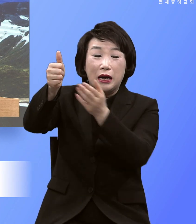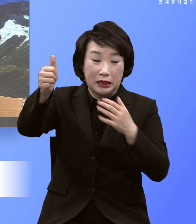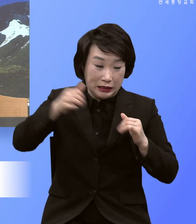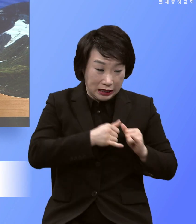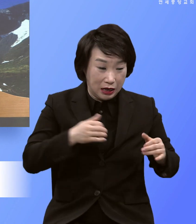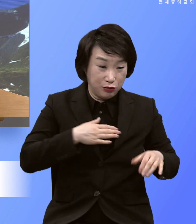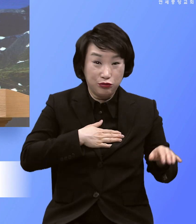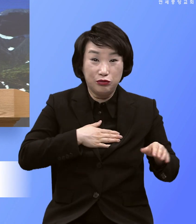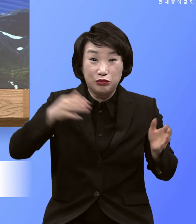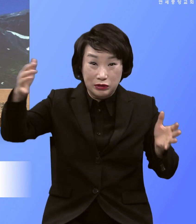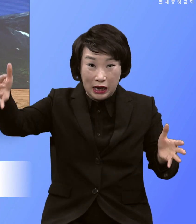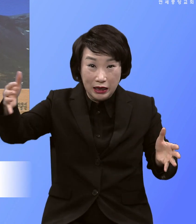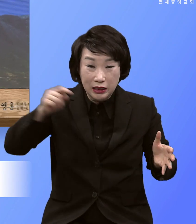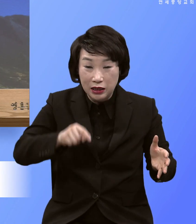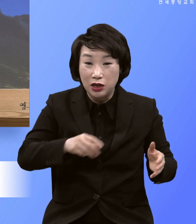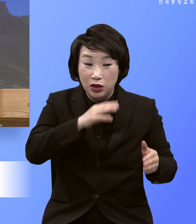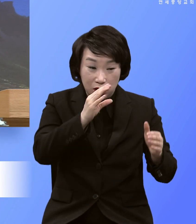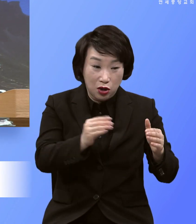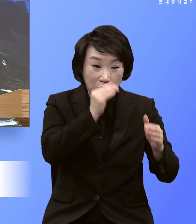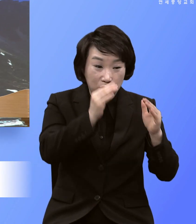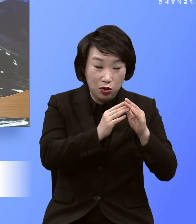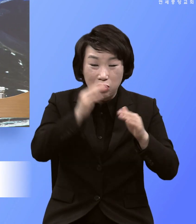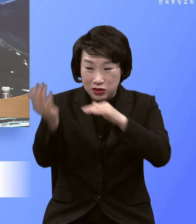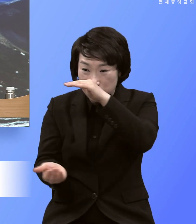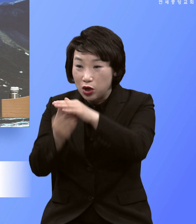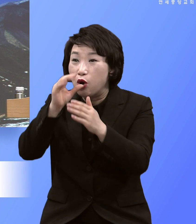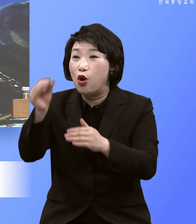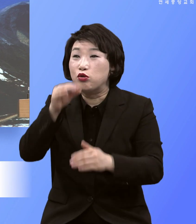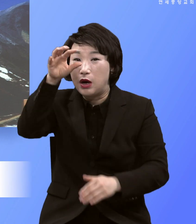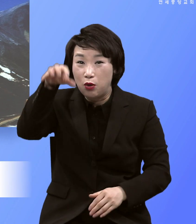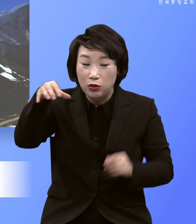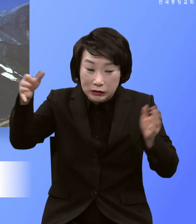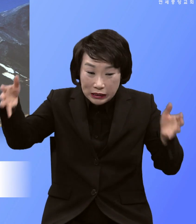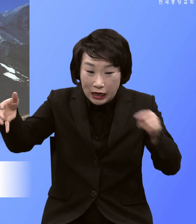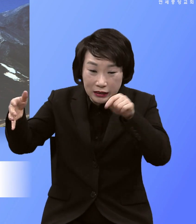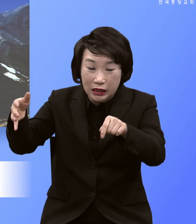인간 사이, 성소와 지성소 사이에